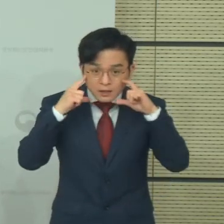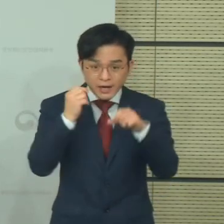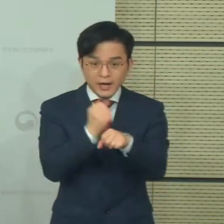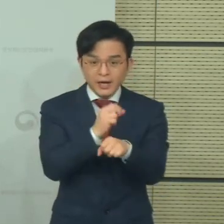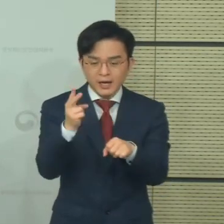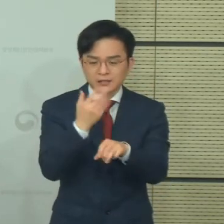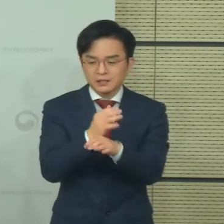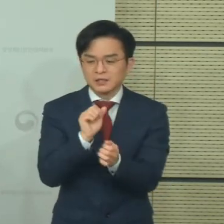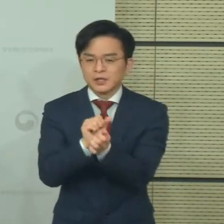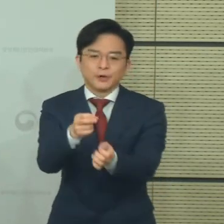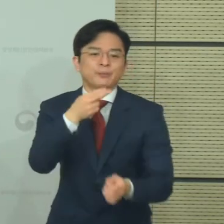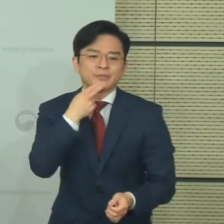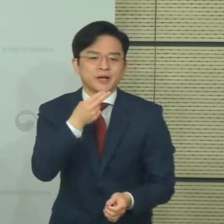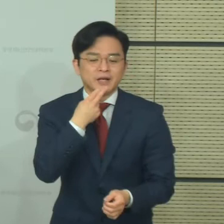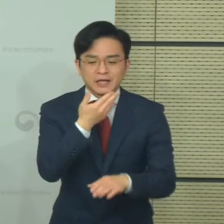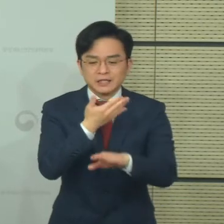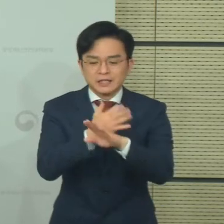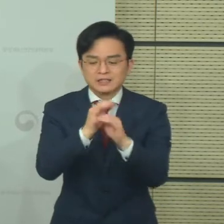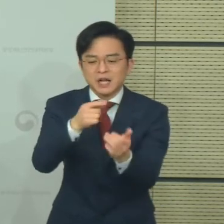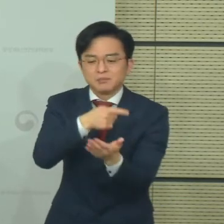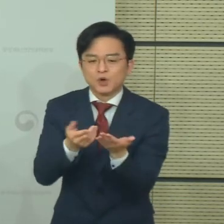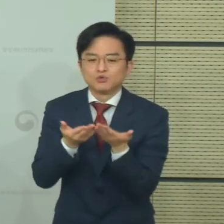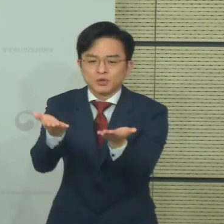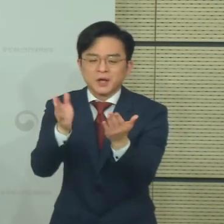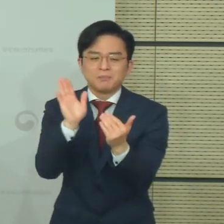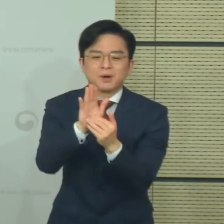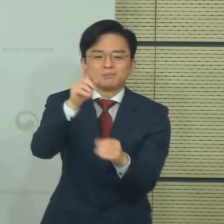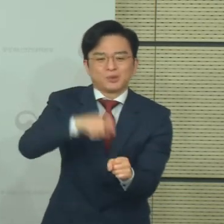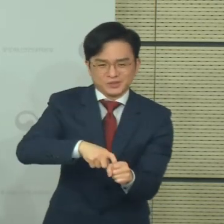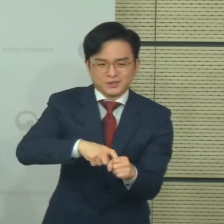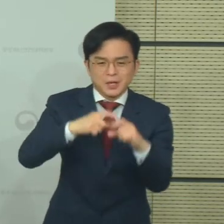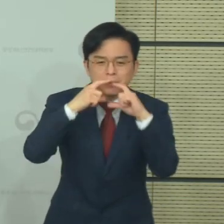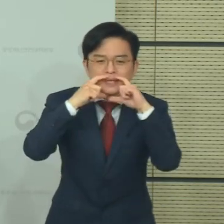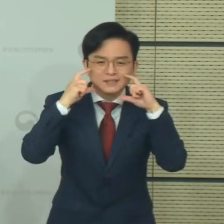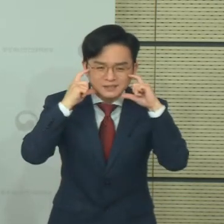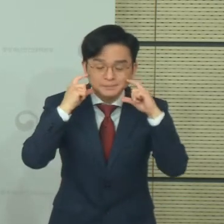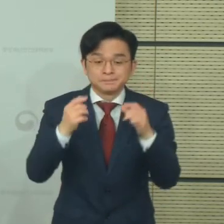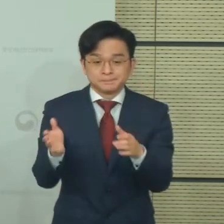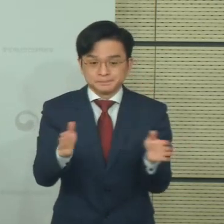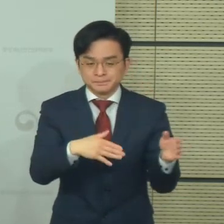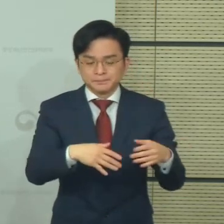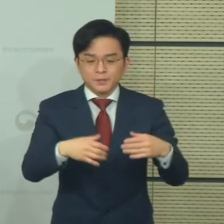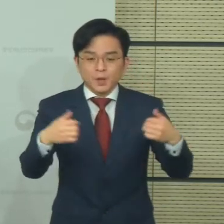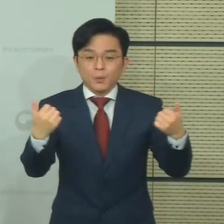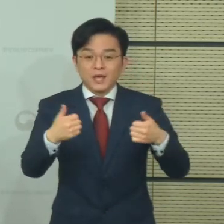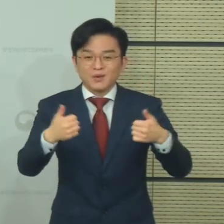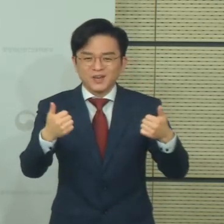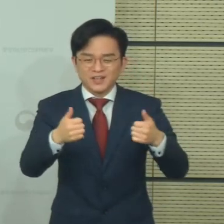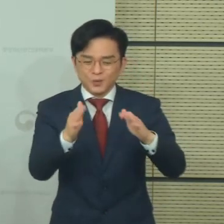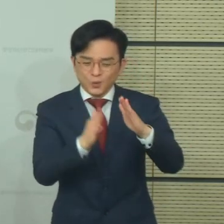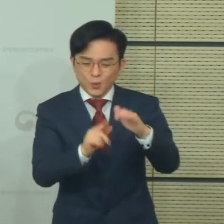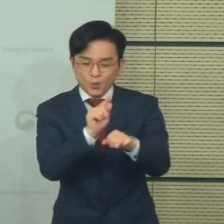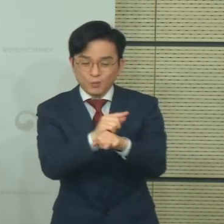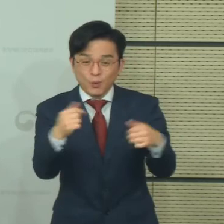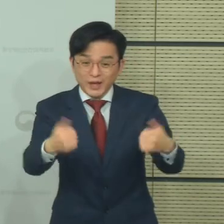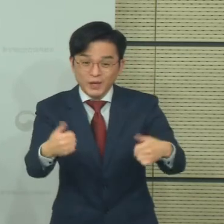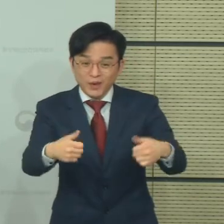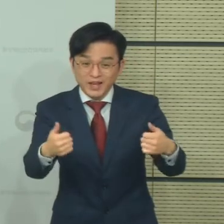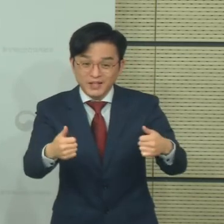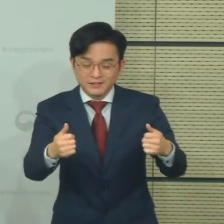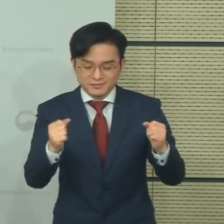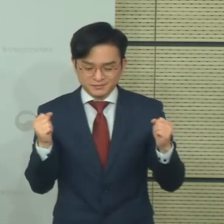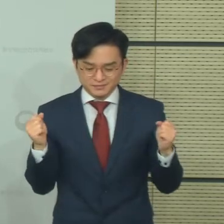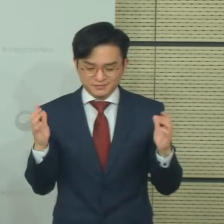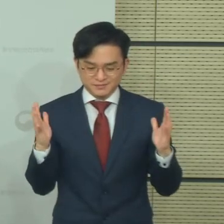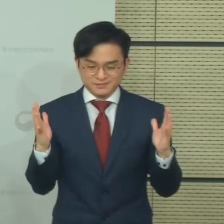회의 장소에 대한 뭐 특수성이라는 부분들은 고려를 해야 되겠지만은 이제 누구는 마스크를 쓰고